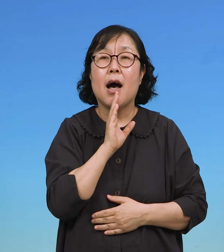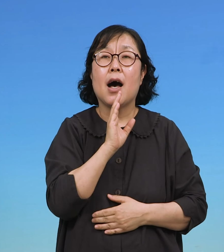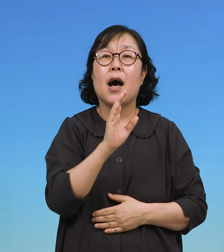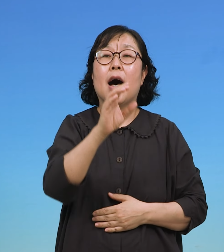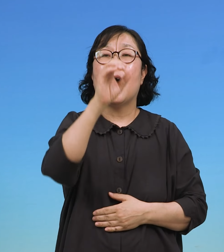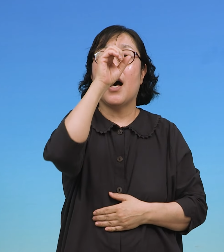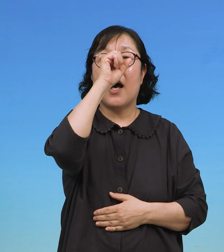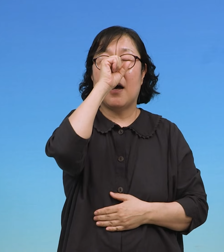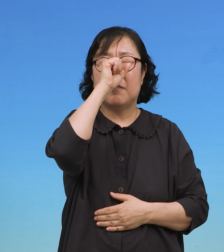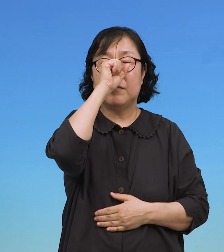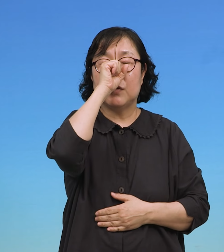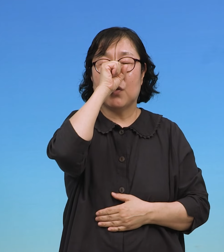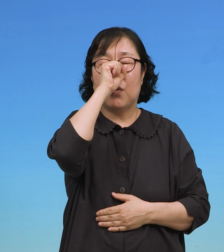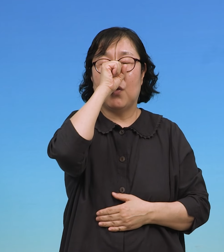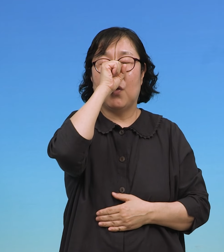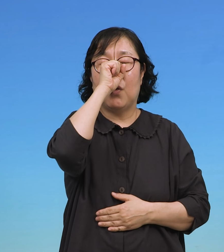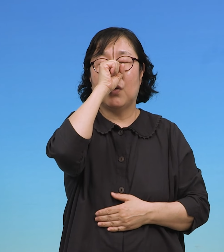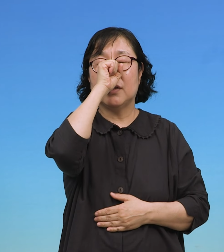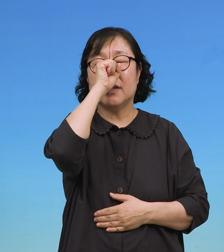내게 참 좋으신